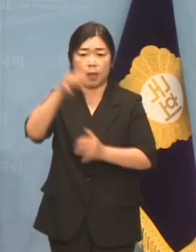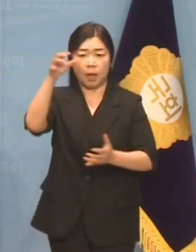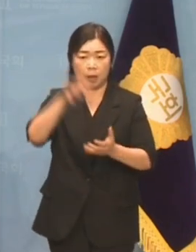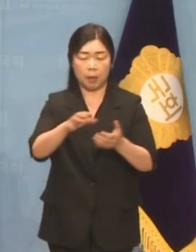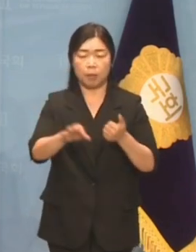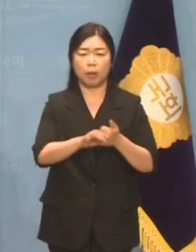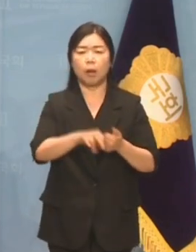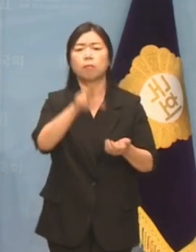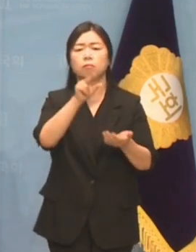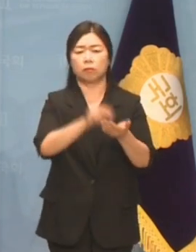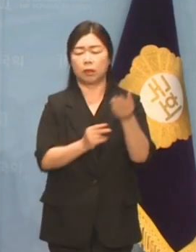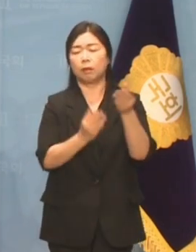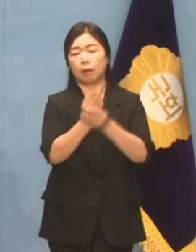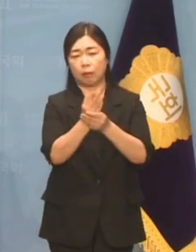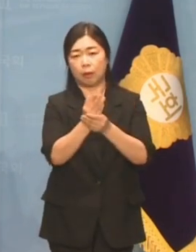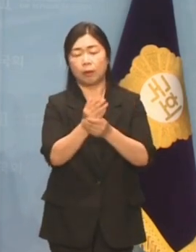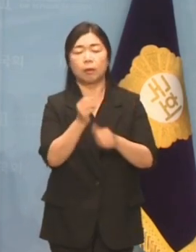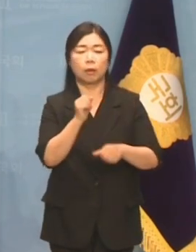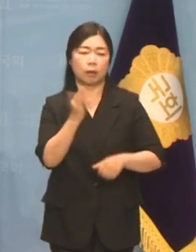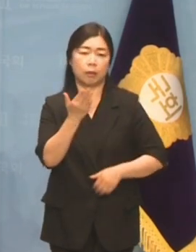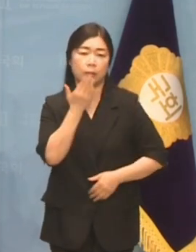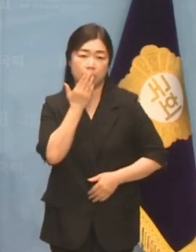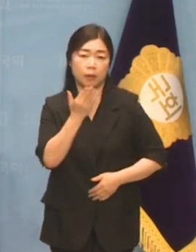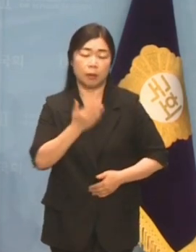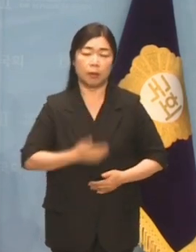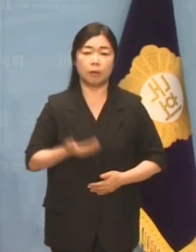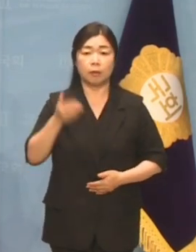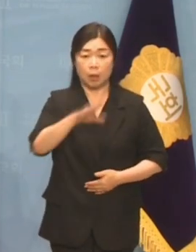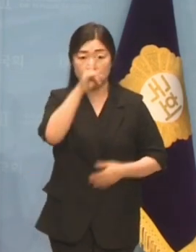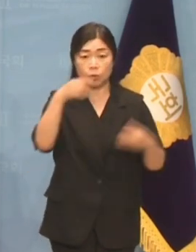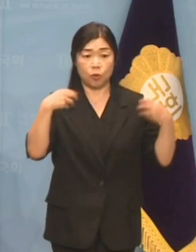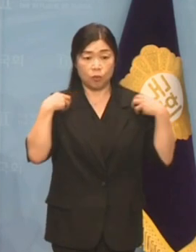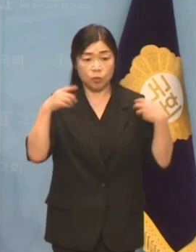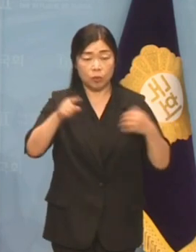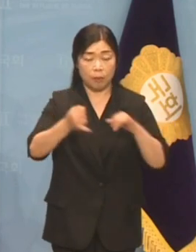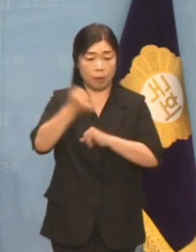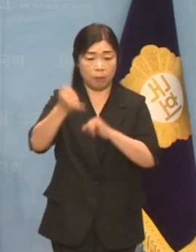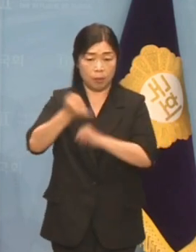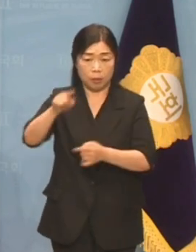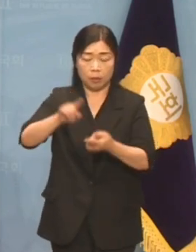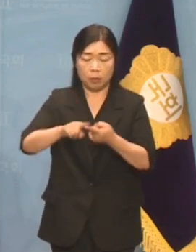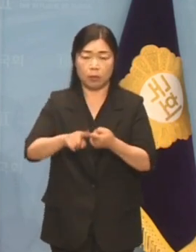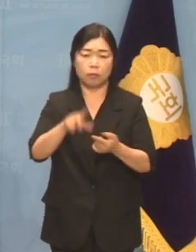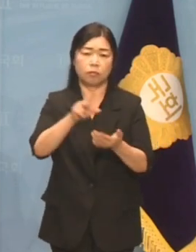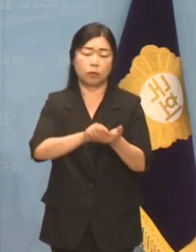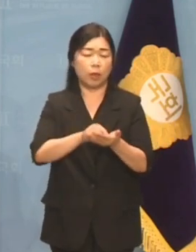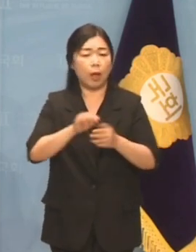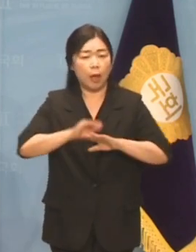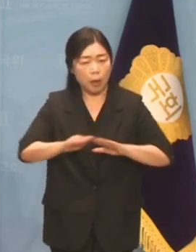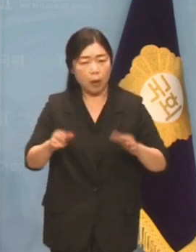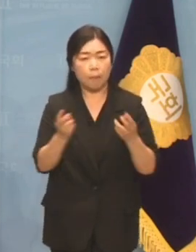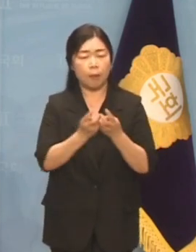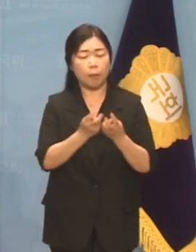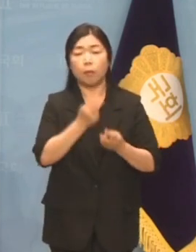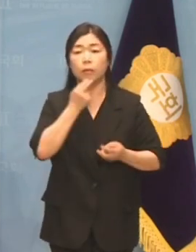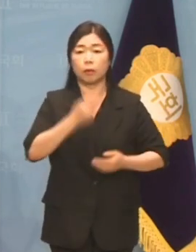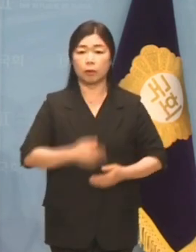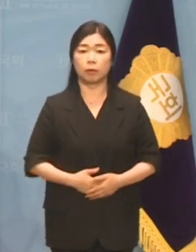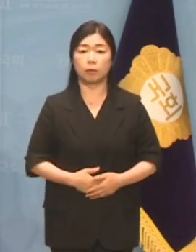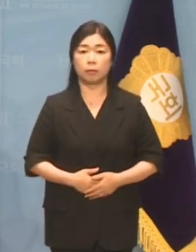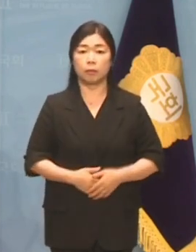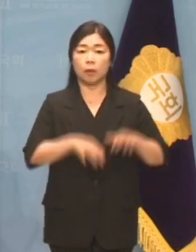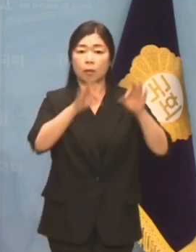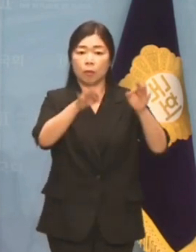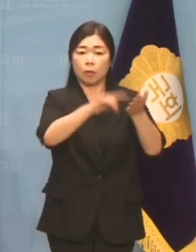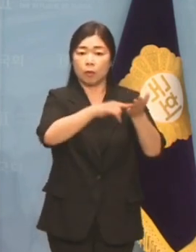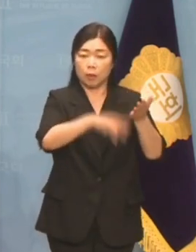사회적 비용 등 예측 가능한 문제에 대해 정부는 어떠한 대책도 내놓지 않고 있습니다. 수신료 일부를 재원으로 쓰고